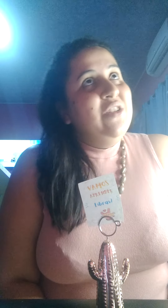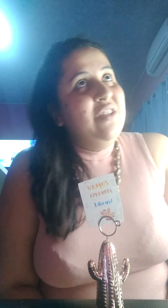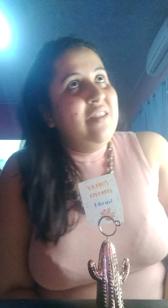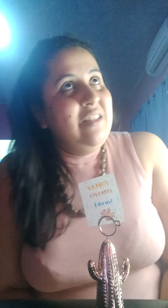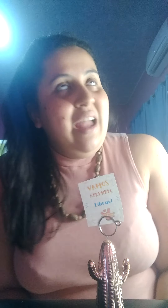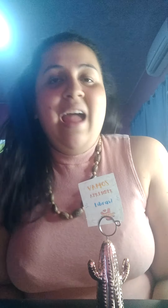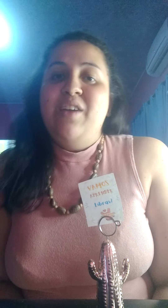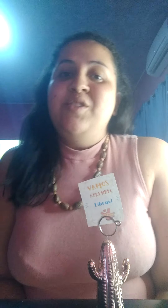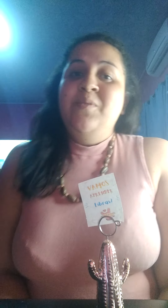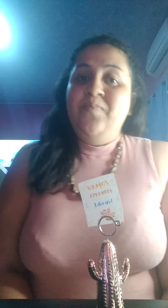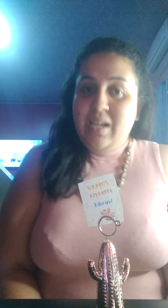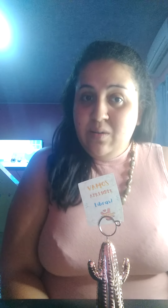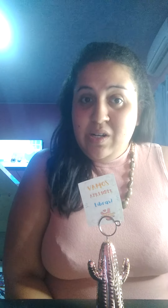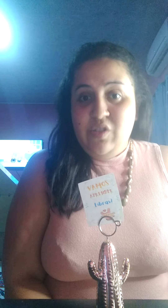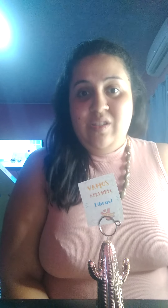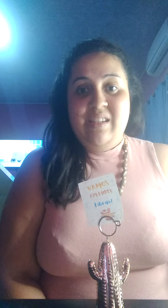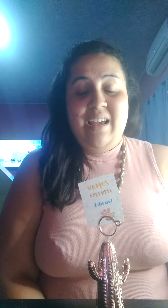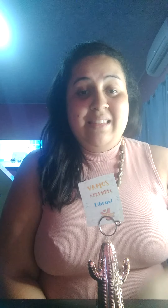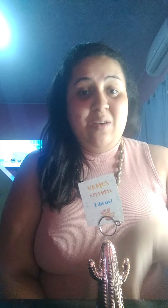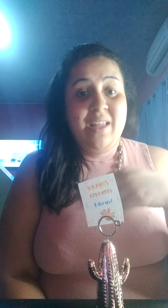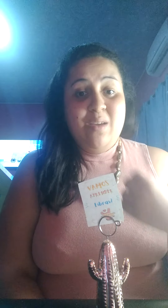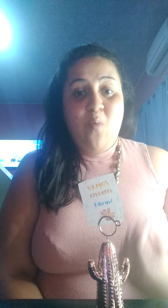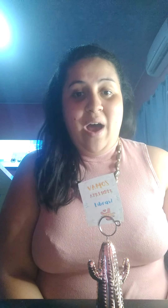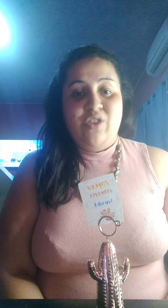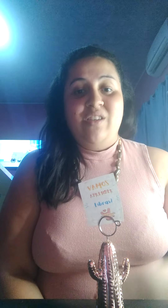de sinais. A linguagem de sinais não é linguagem,